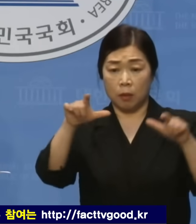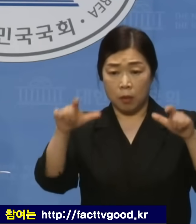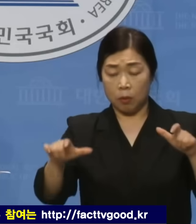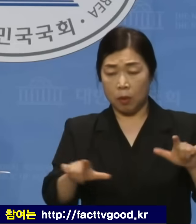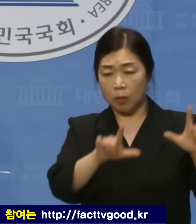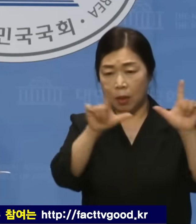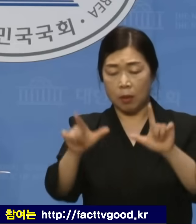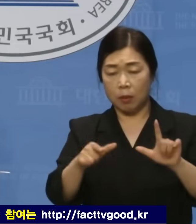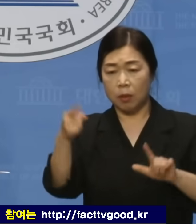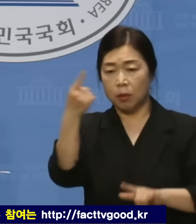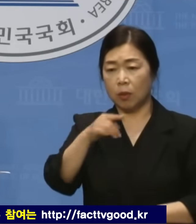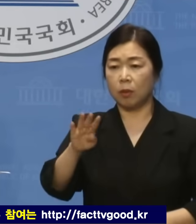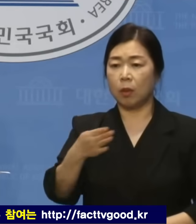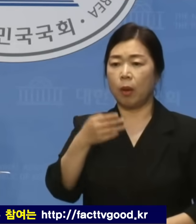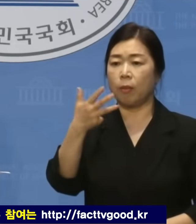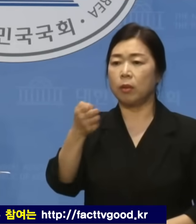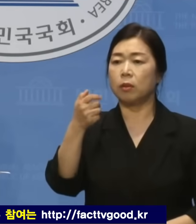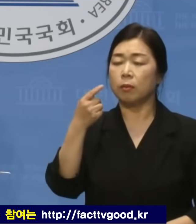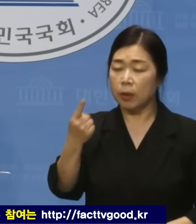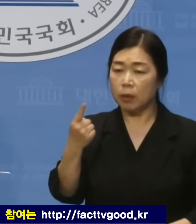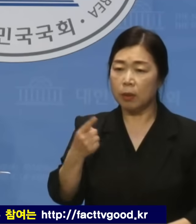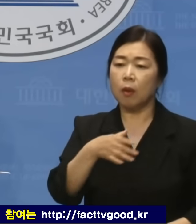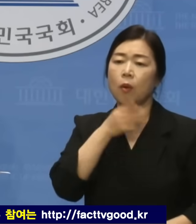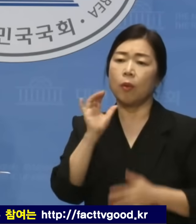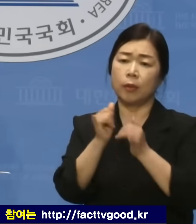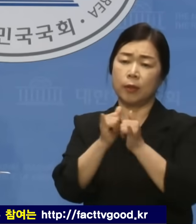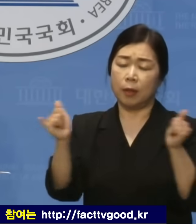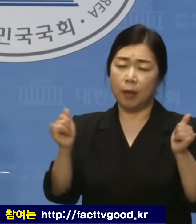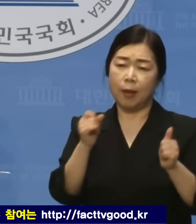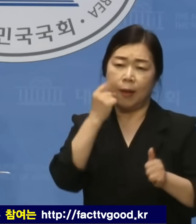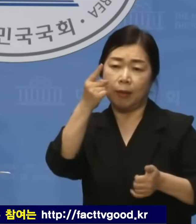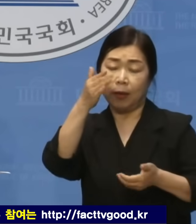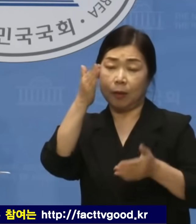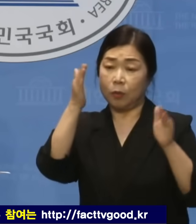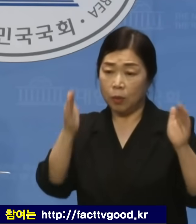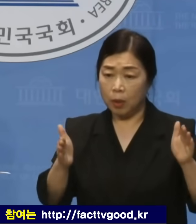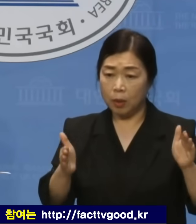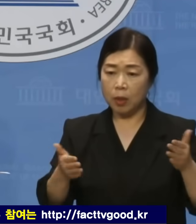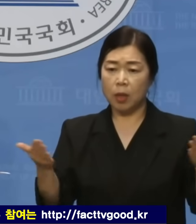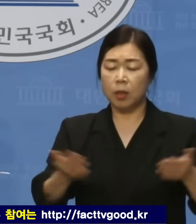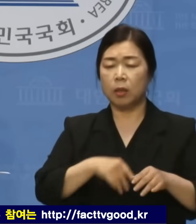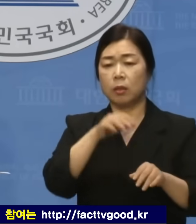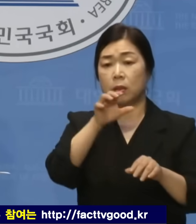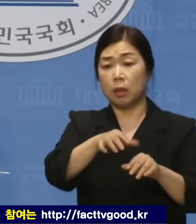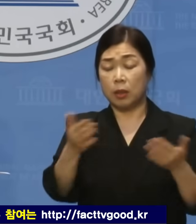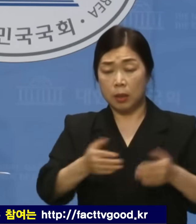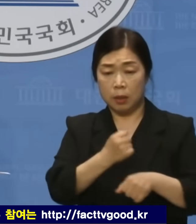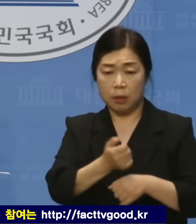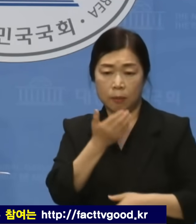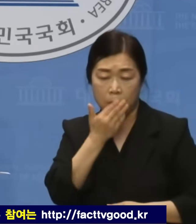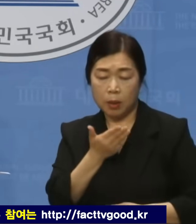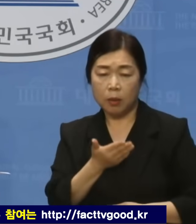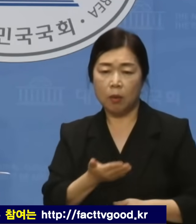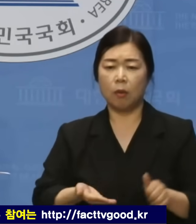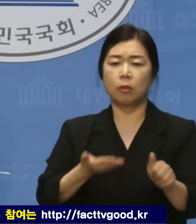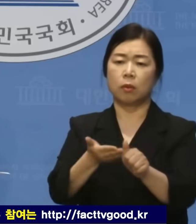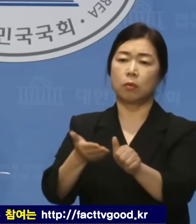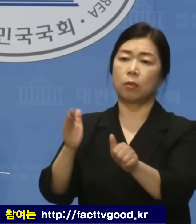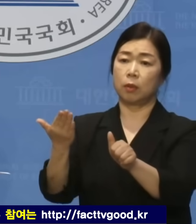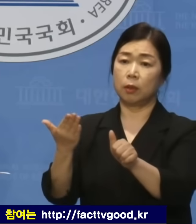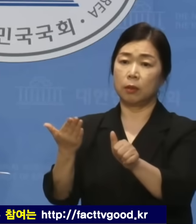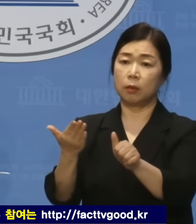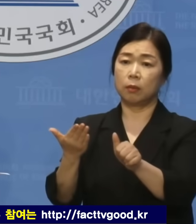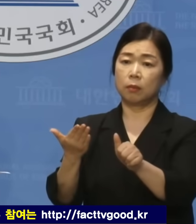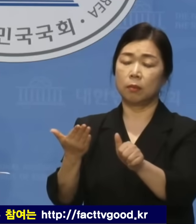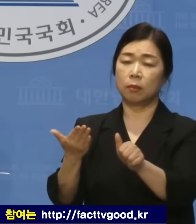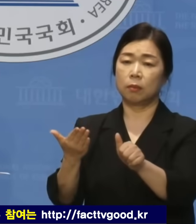거주하는 1,481명의 어르신들에게 한 달간 일자리를 제공할 수 있는 돈입니다.